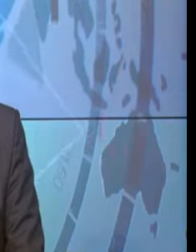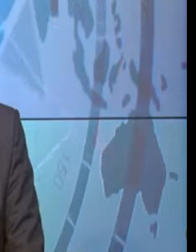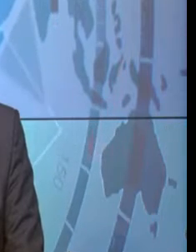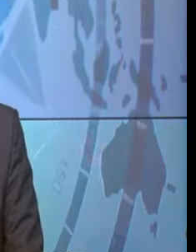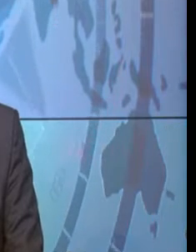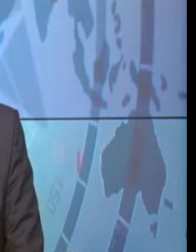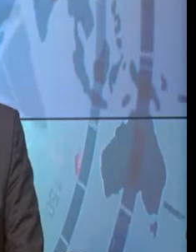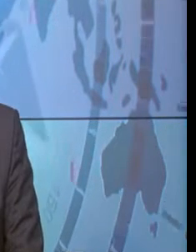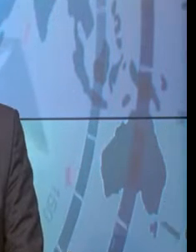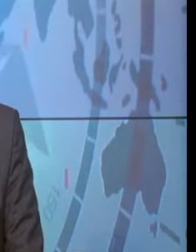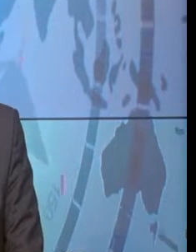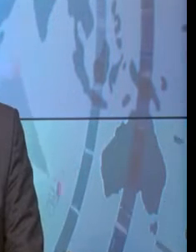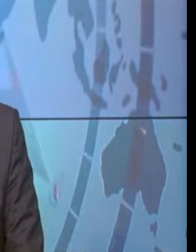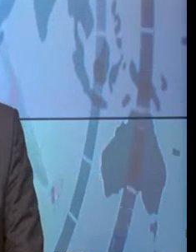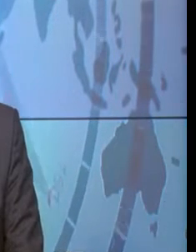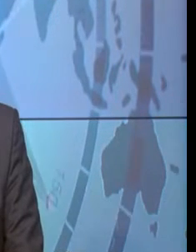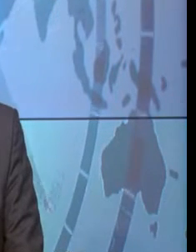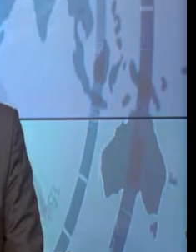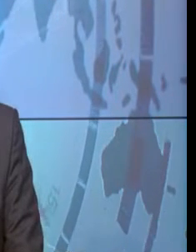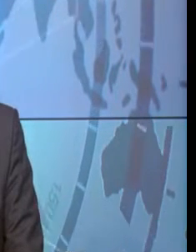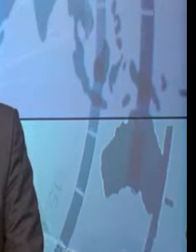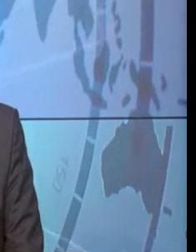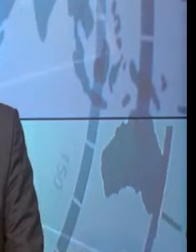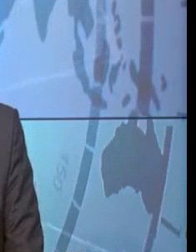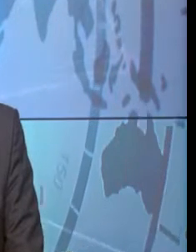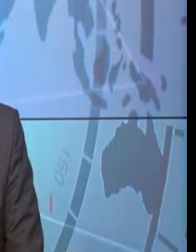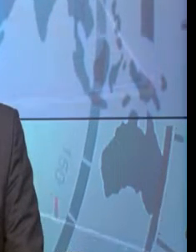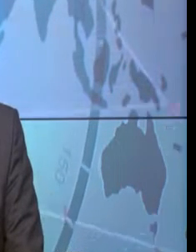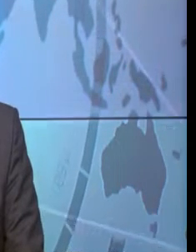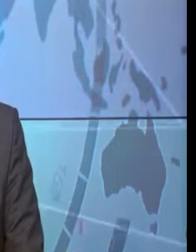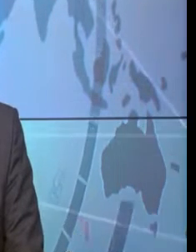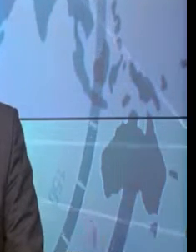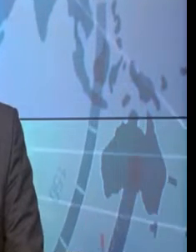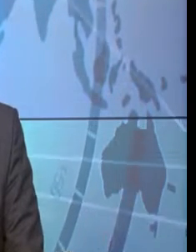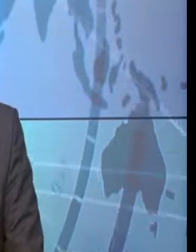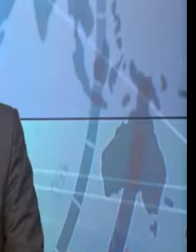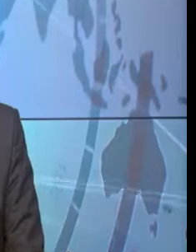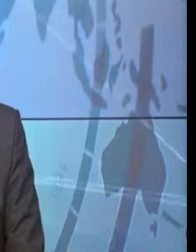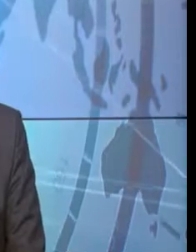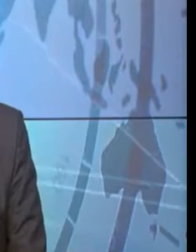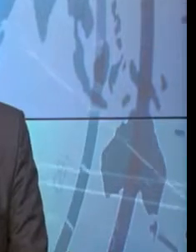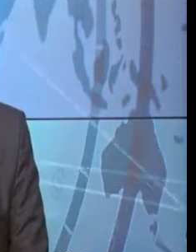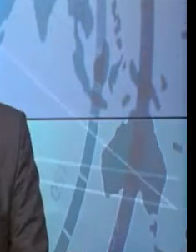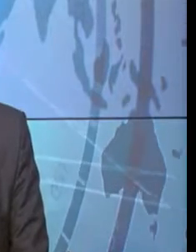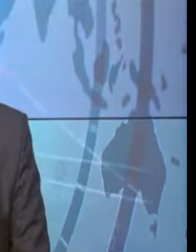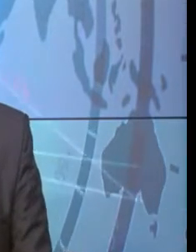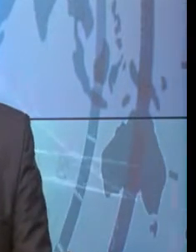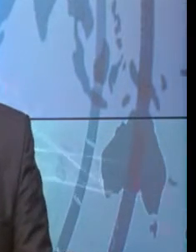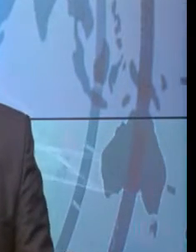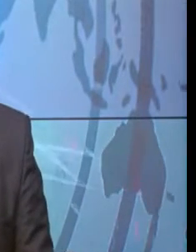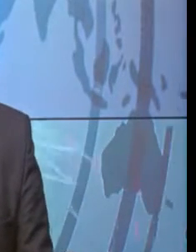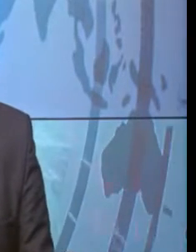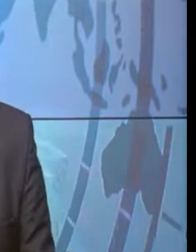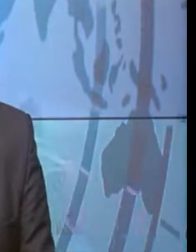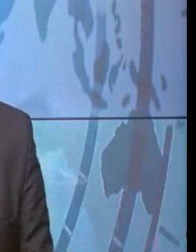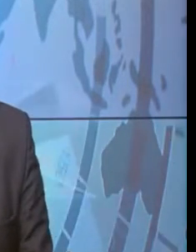من اللجان الانتخاب والاقتراع في المحافظات العراقية. لكن بشكل عام الأمور كانت أكثر استقرارا، وكان